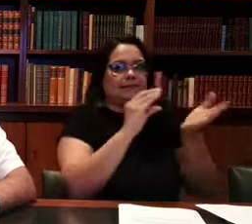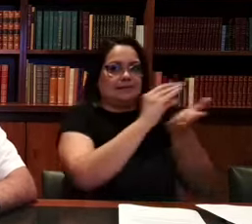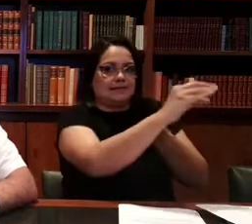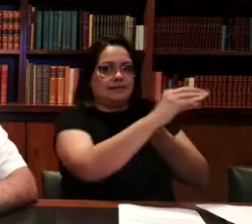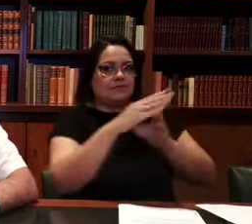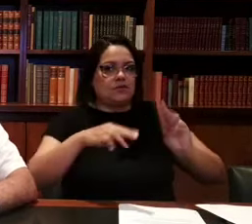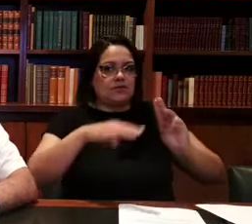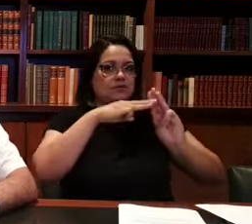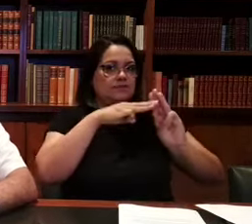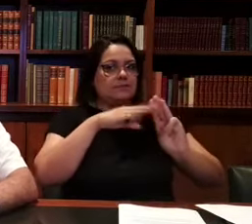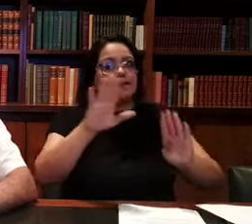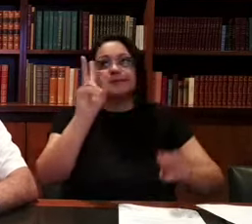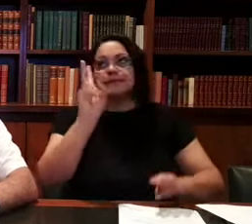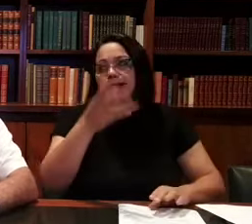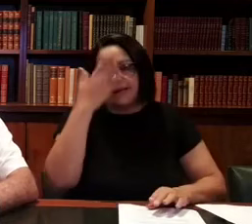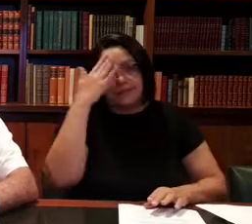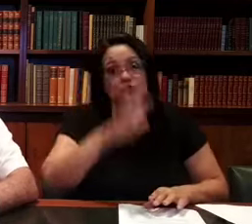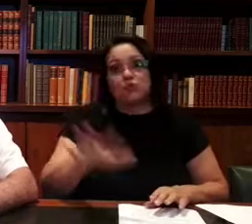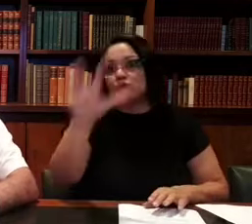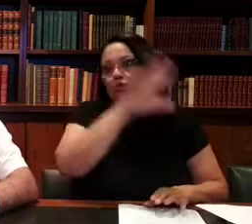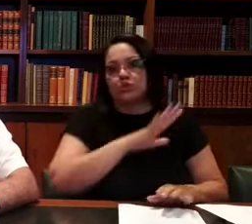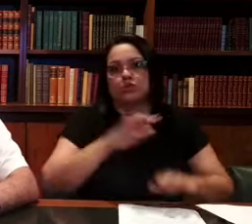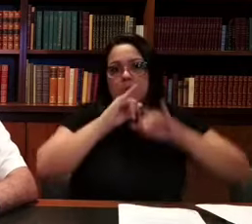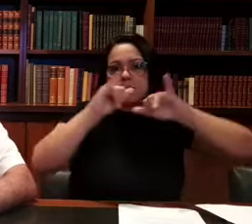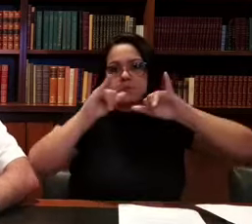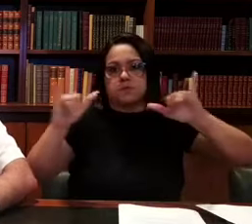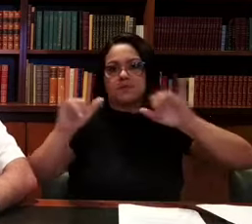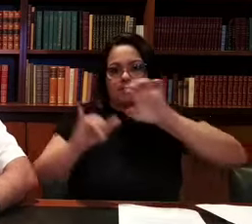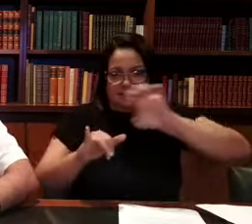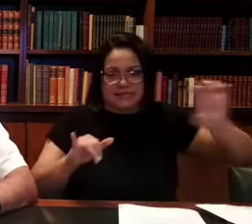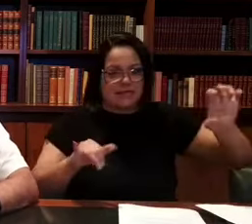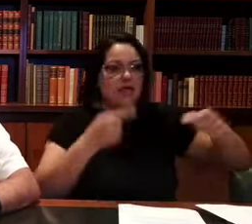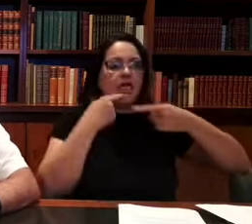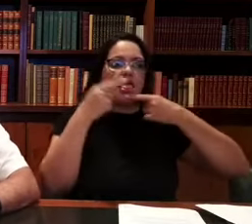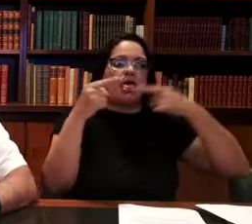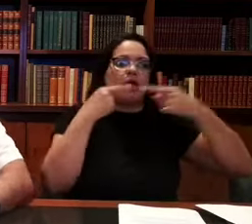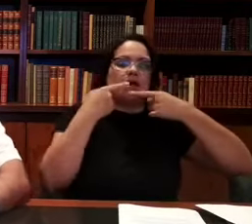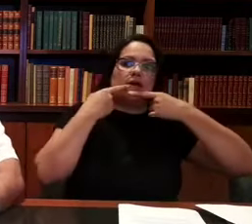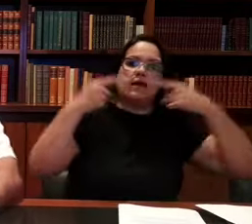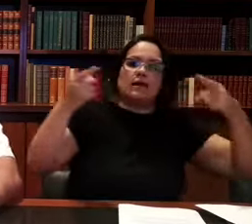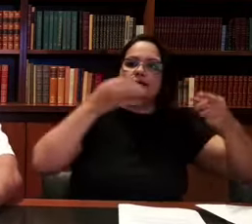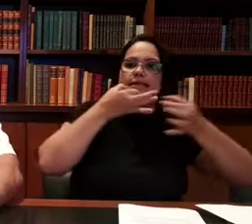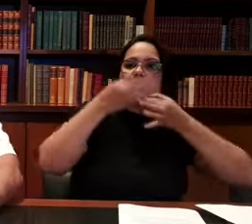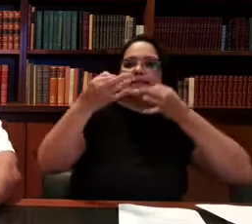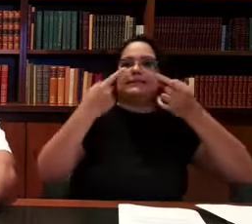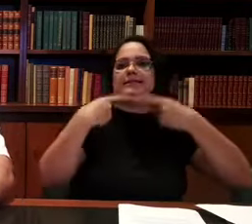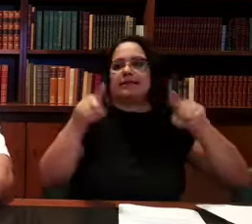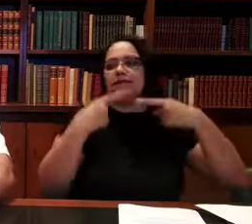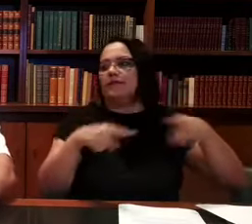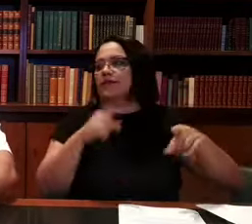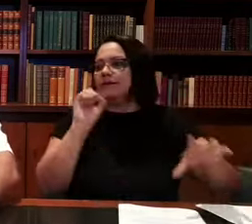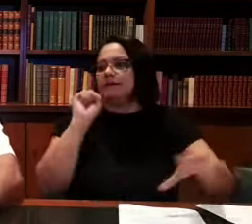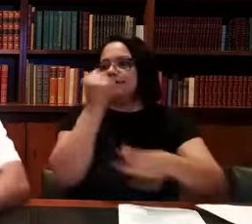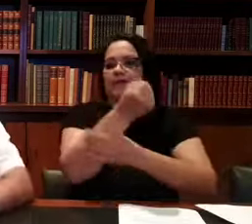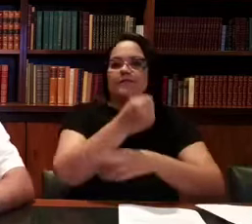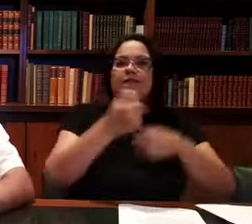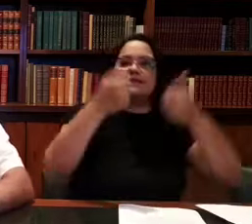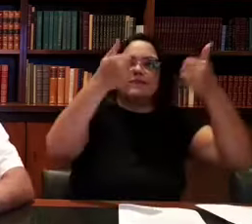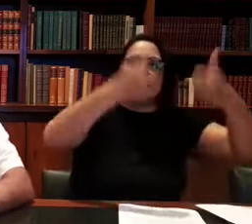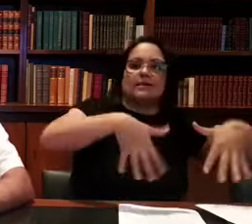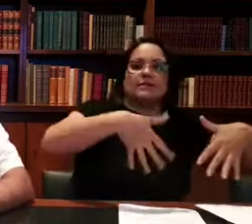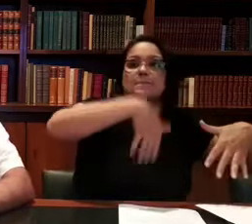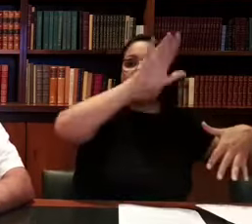minha parte da ilha de esquerda né o melhor toda a vida de esquerda critica o tempo todo até a defesa vai gastar mais que